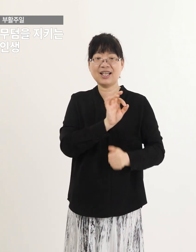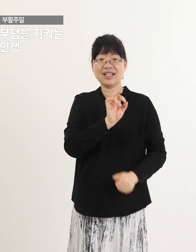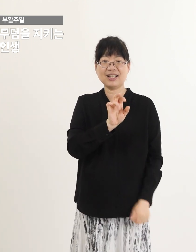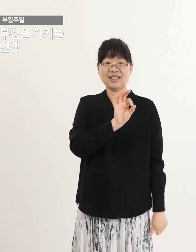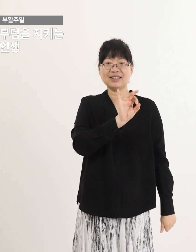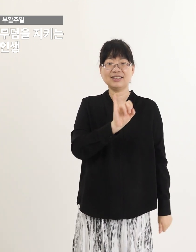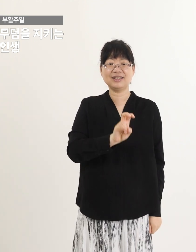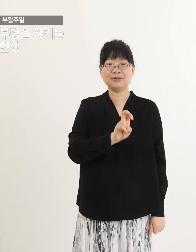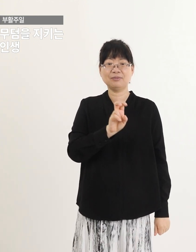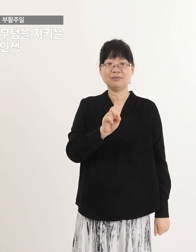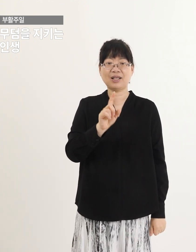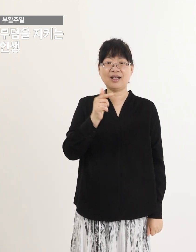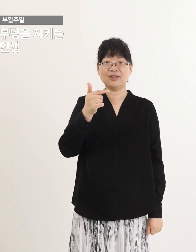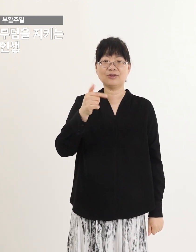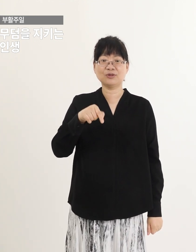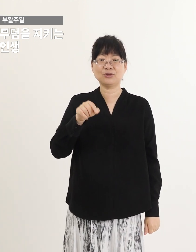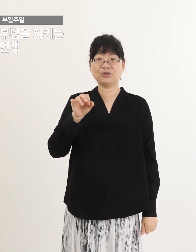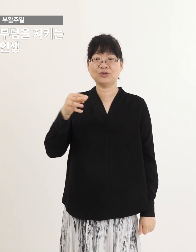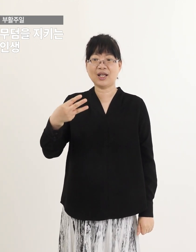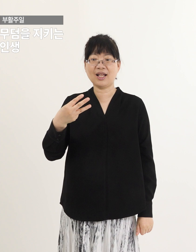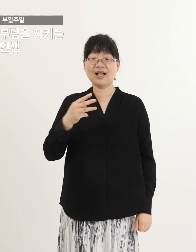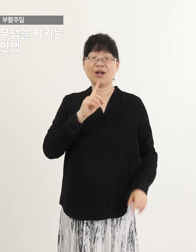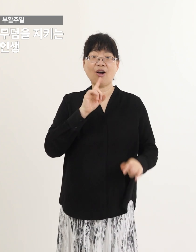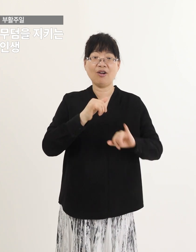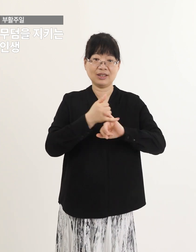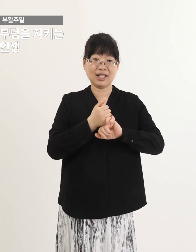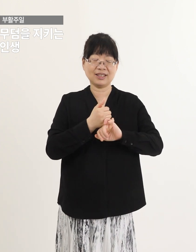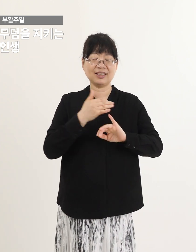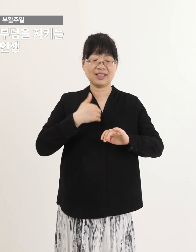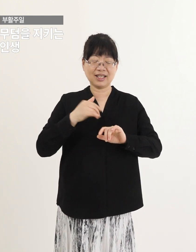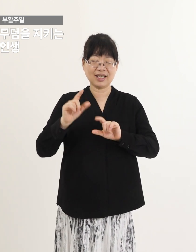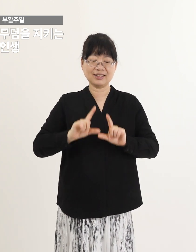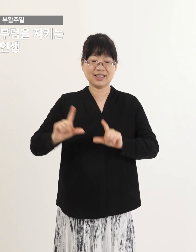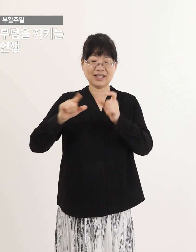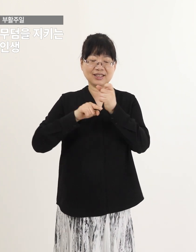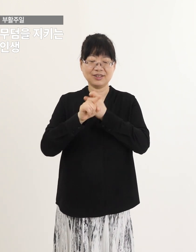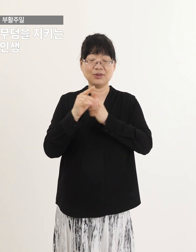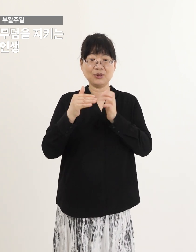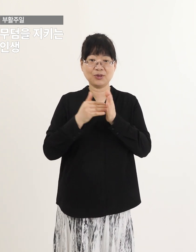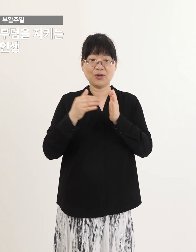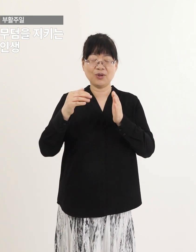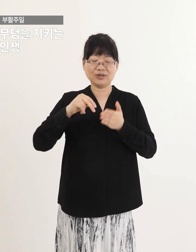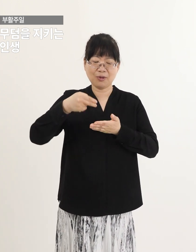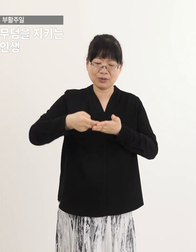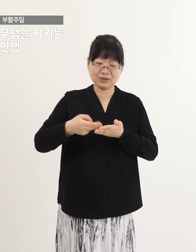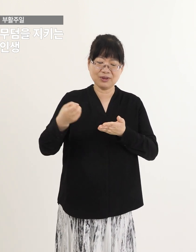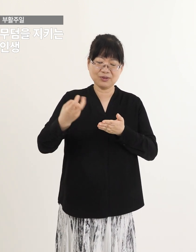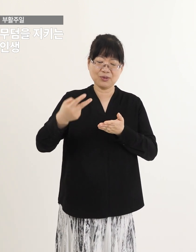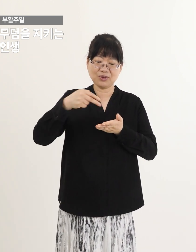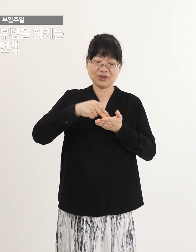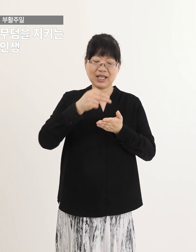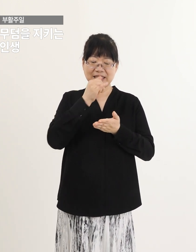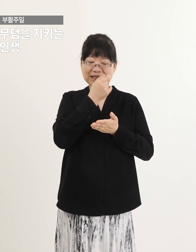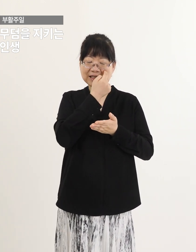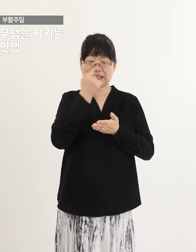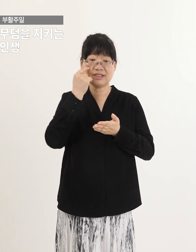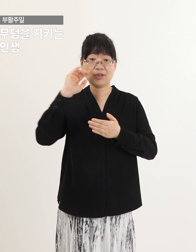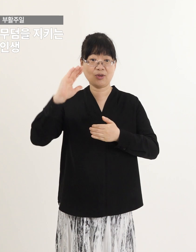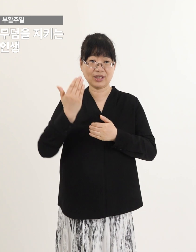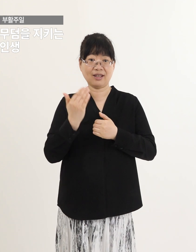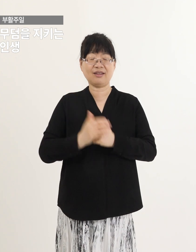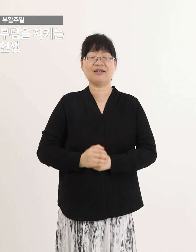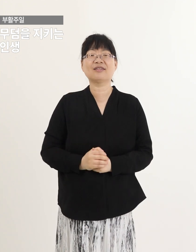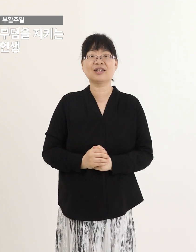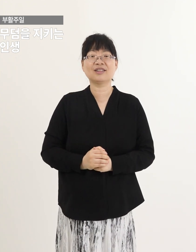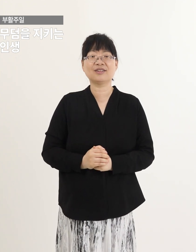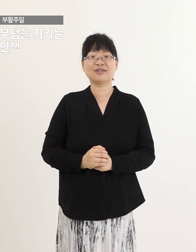임마누엘의 언약이 내가 사는 이유고 넘어져도 또 일어설 수밖에 없는 근거가 되는